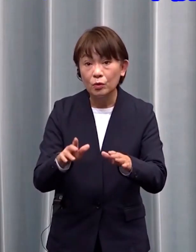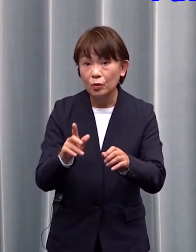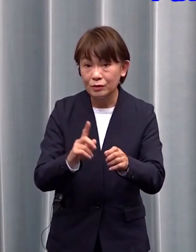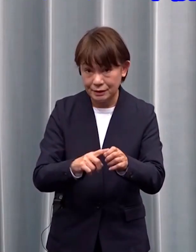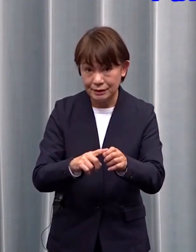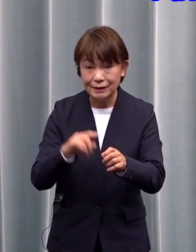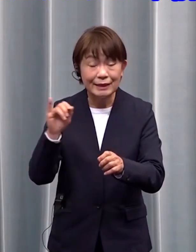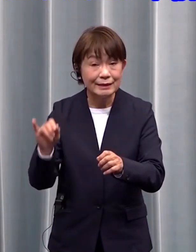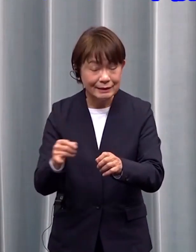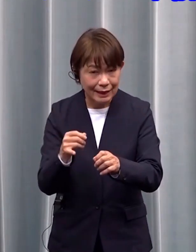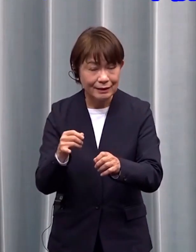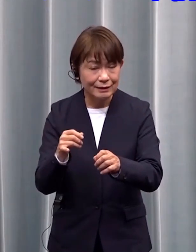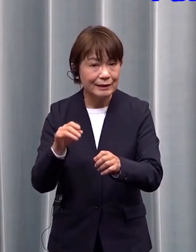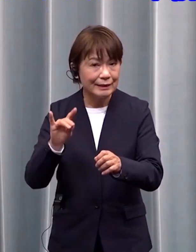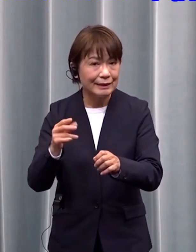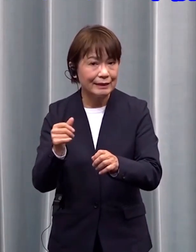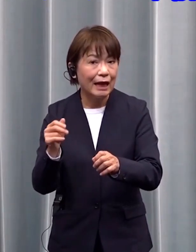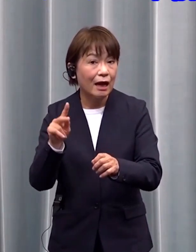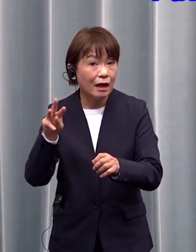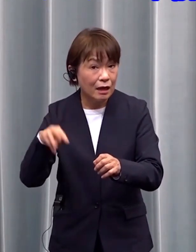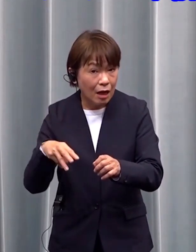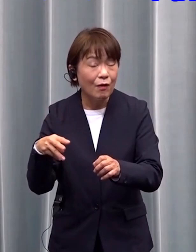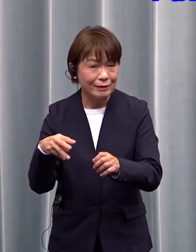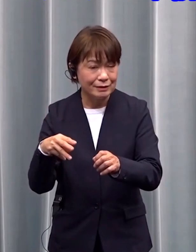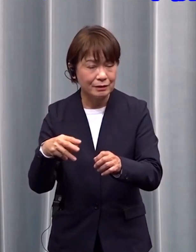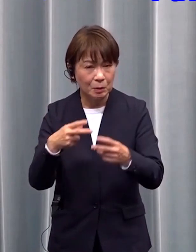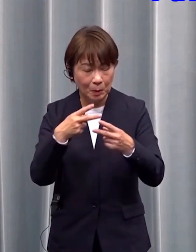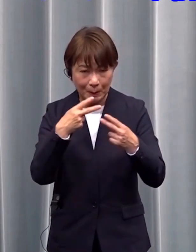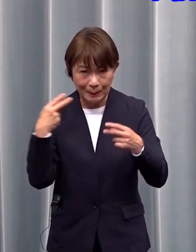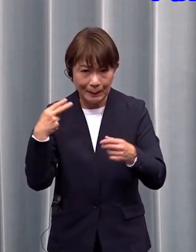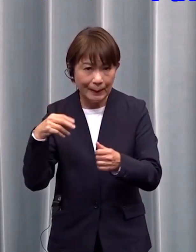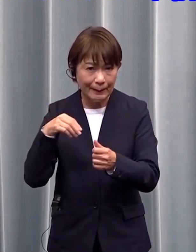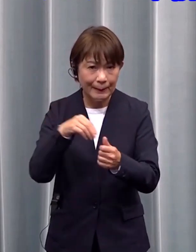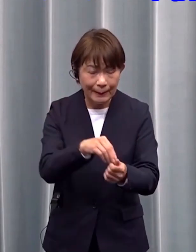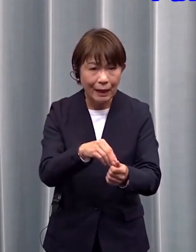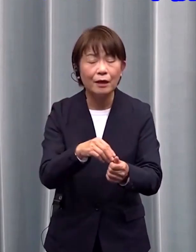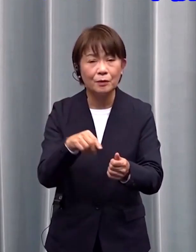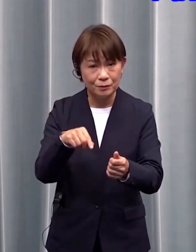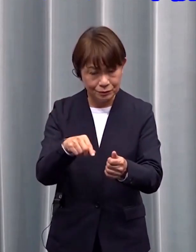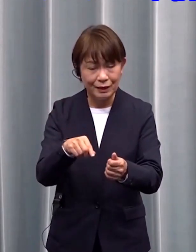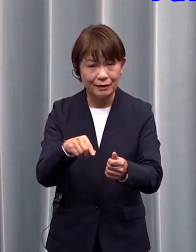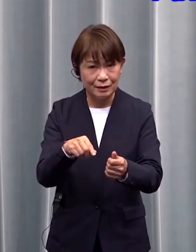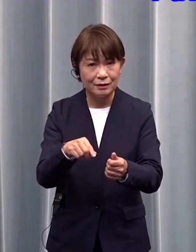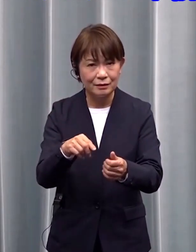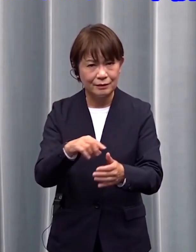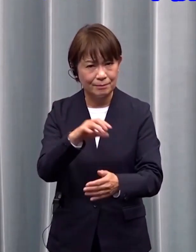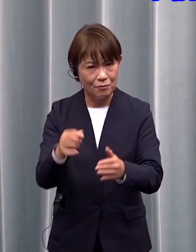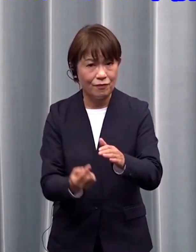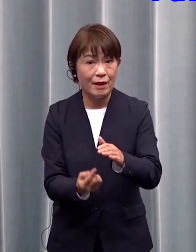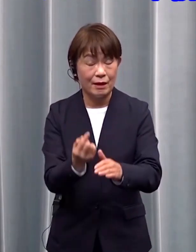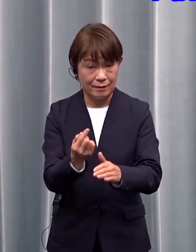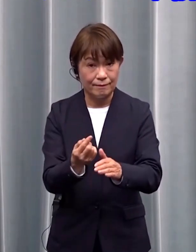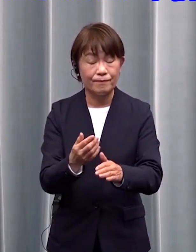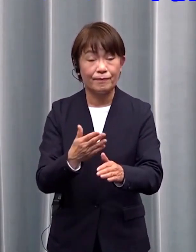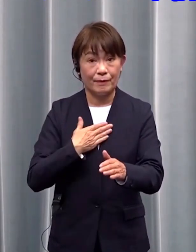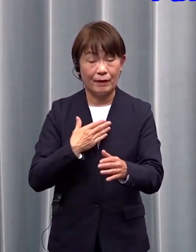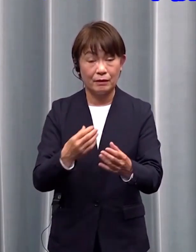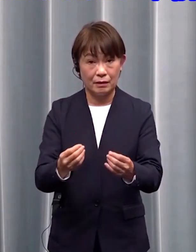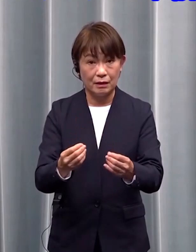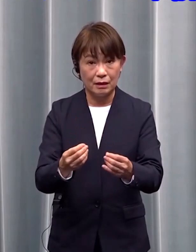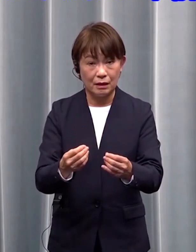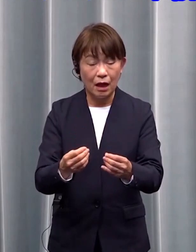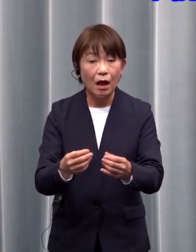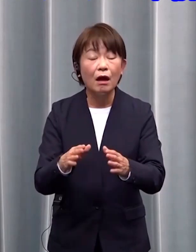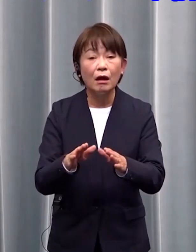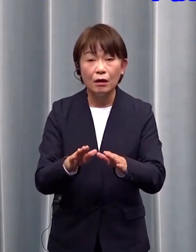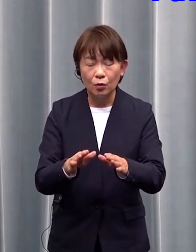ニアの方たちが、たくさん告発をいたしましたが、再びこのようなですね、芸能界の中での性加害、しかも松本